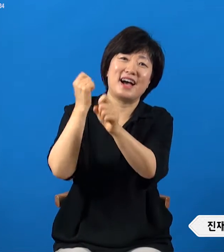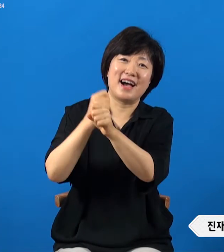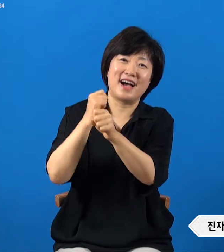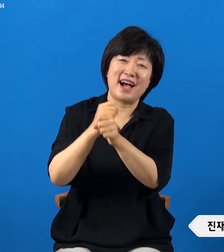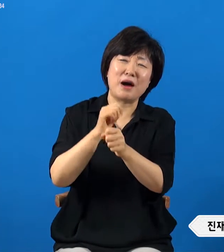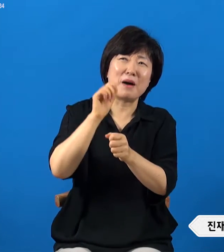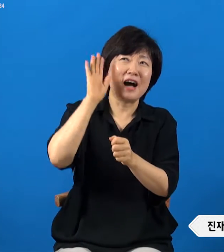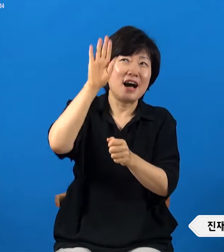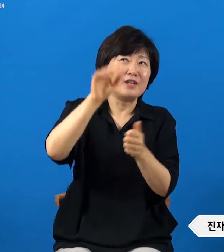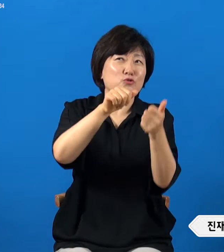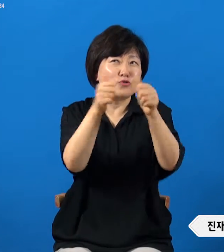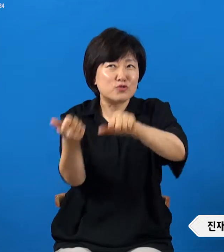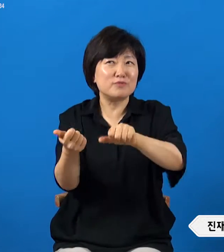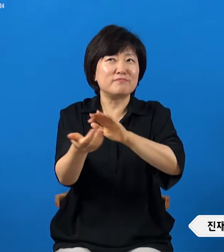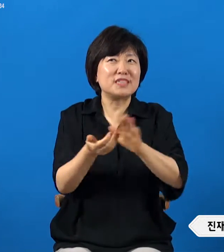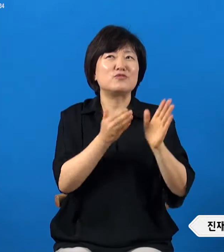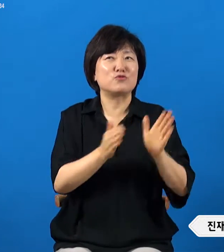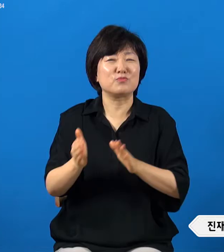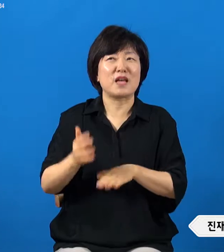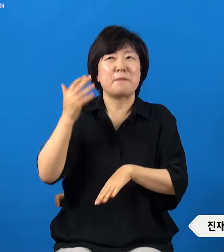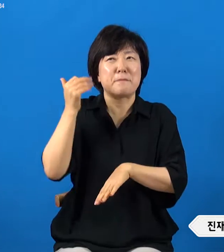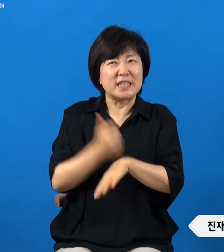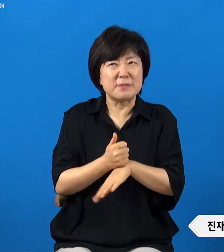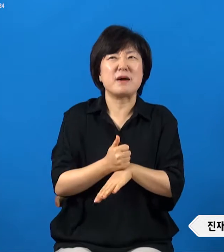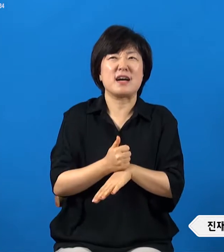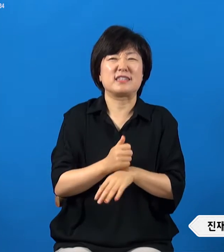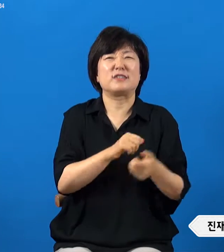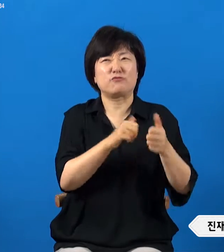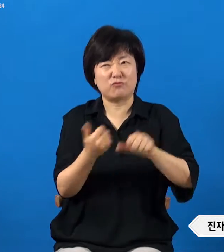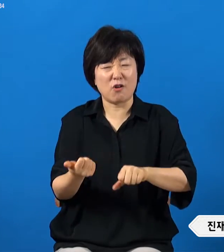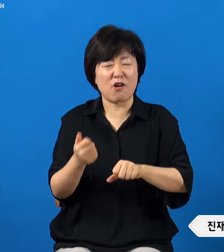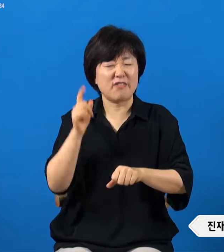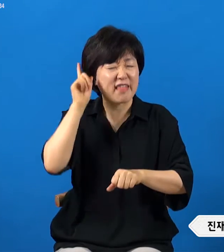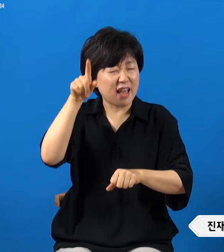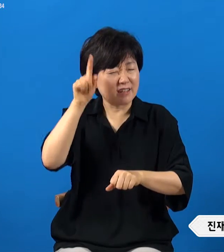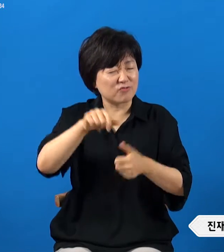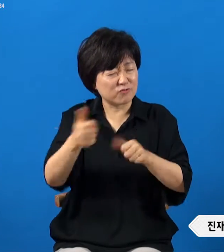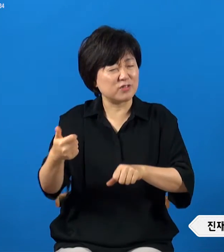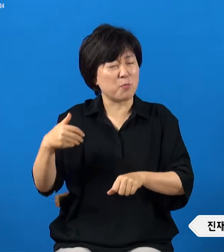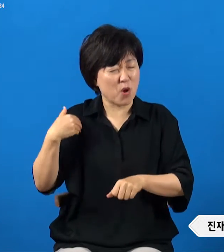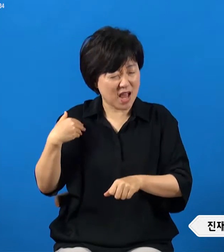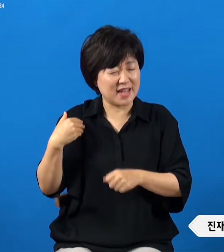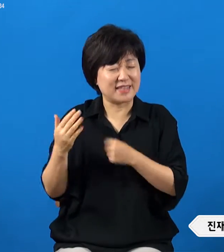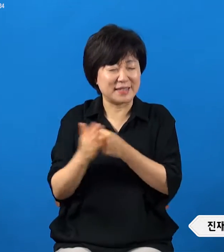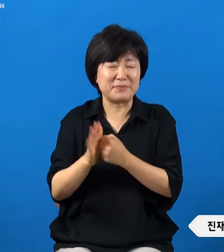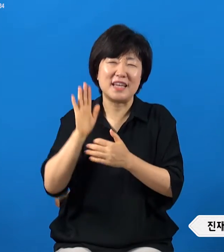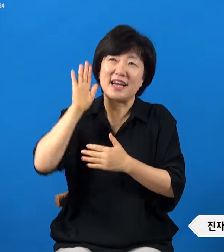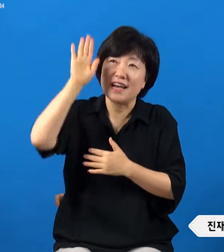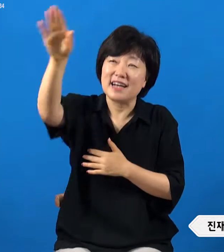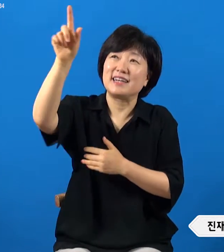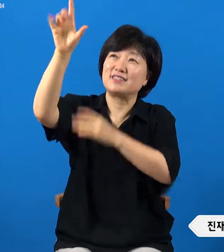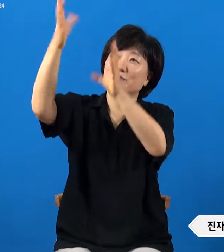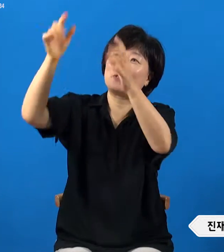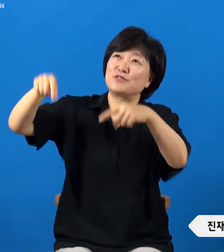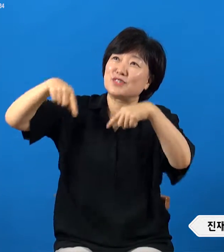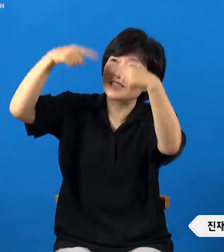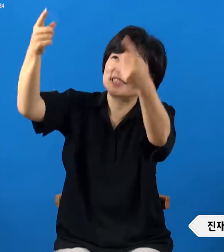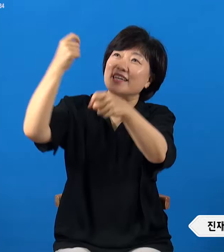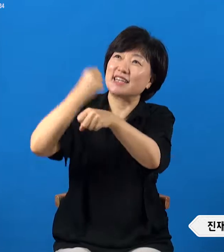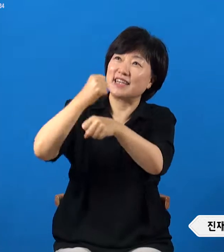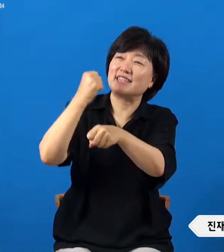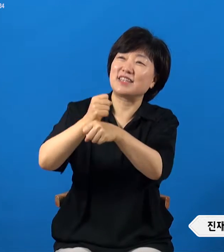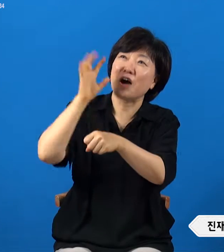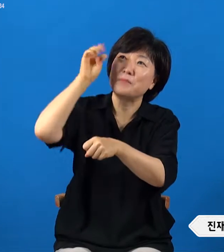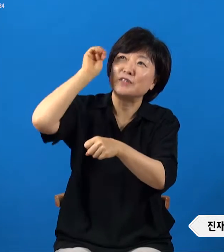후 이제 거의 다 마지막이구나. 생명을 기약할 수 없는 상황에서 요단강 바라보자,